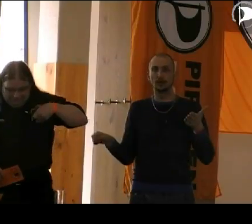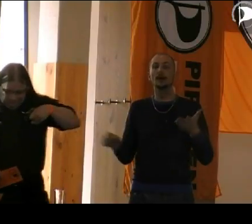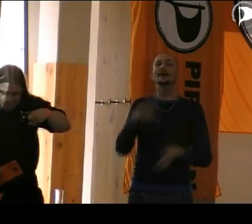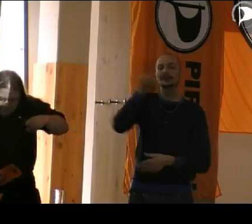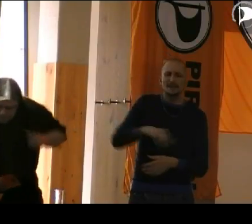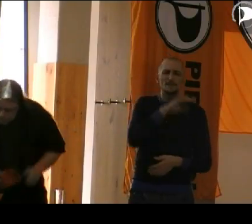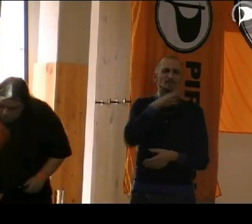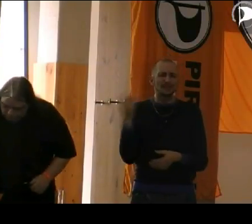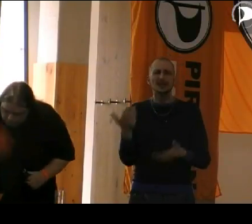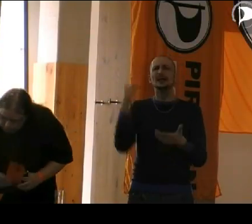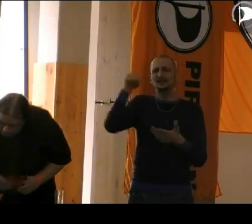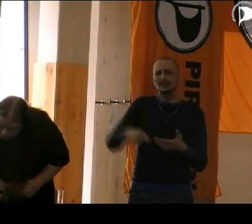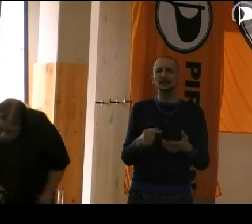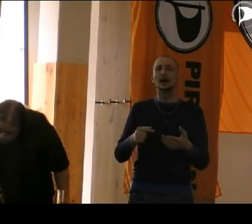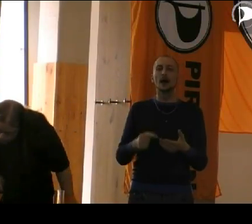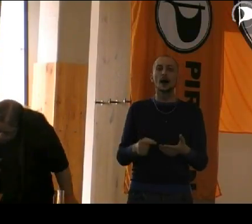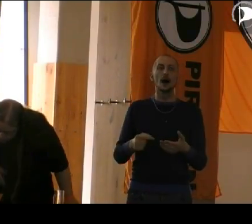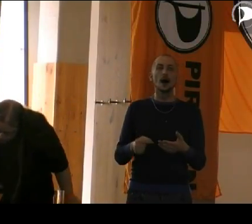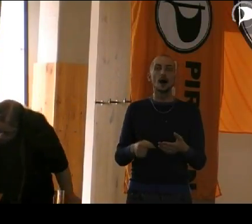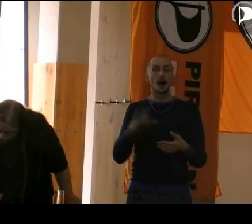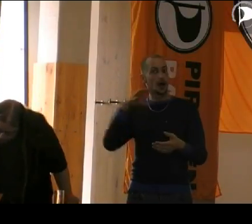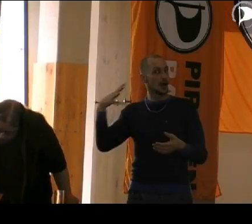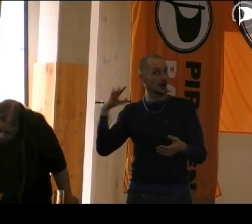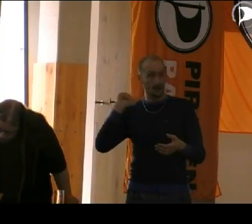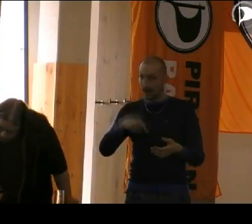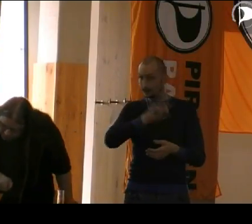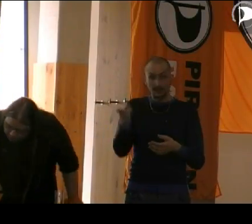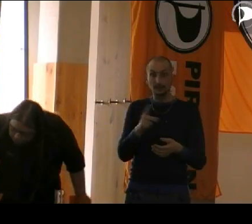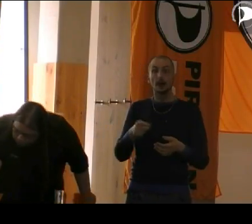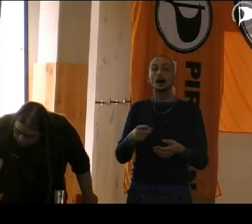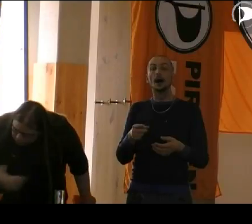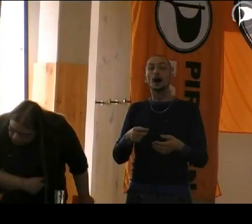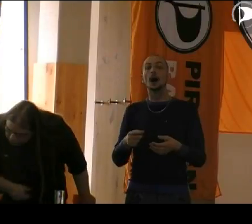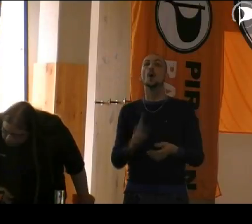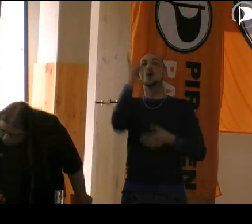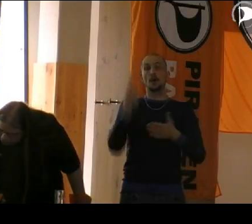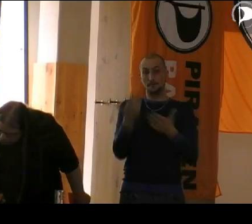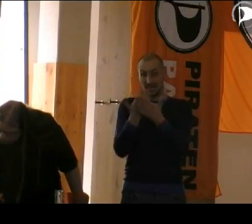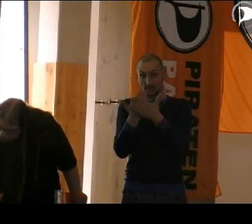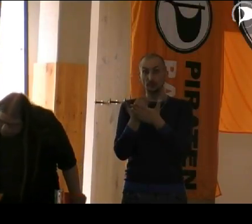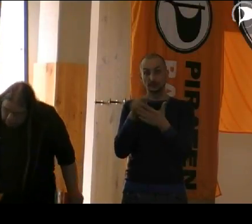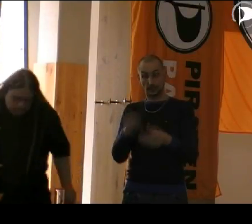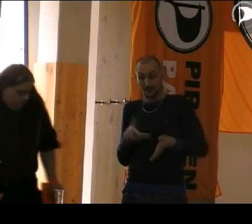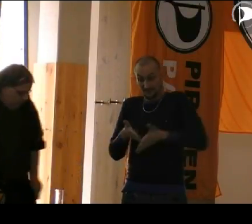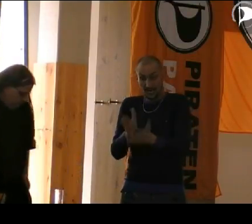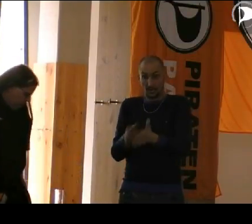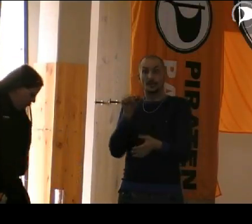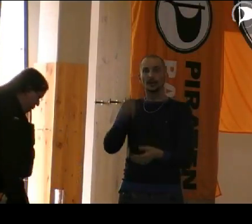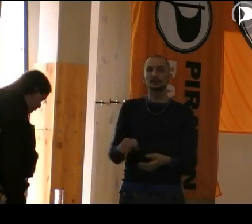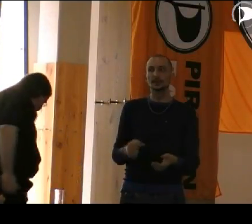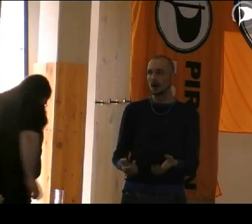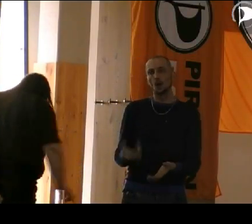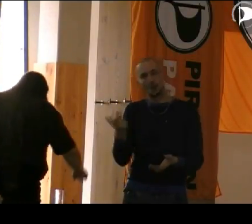amt den zugang zu höherer bildung nicht aber haben die wahl schwer und natürlich sollten sie einiges tun